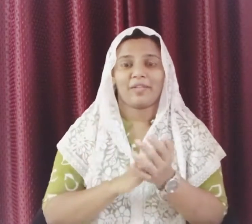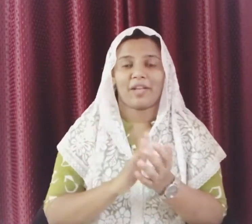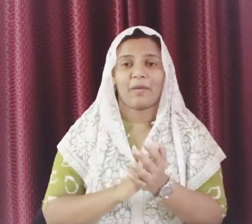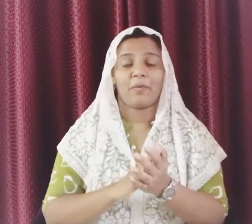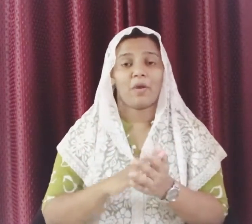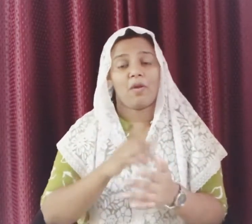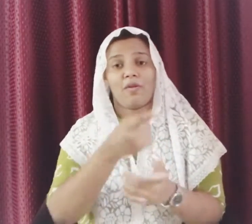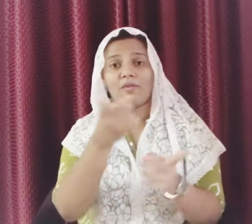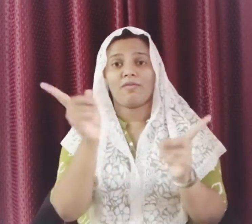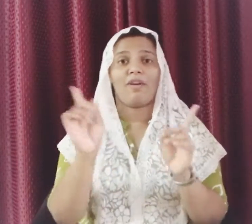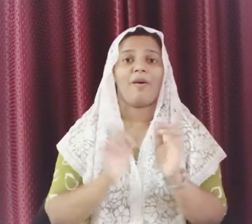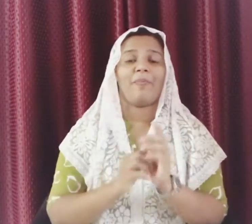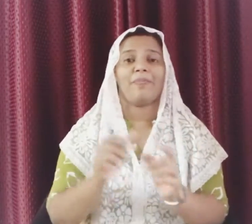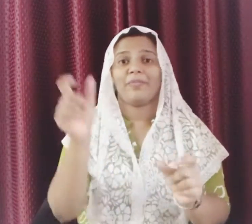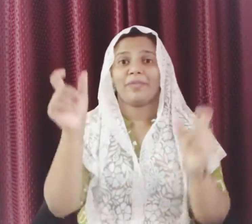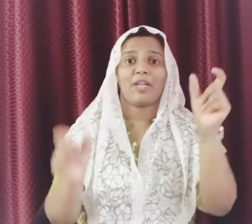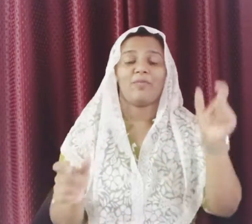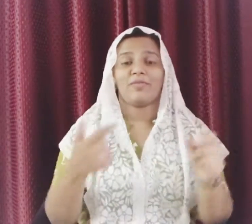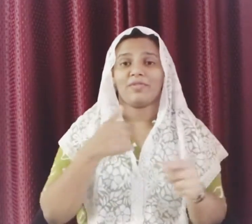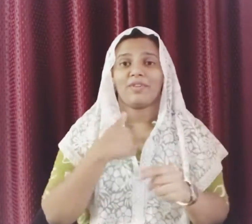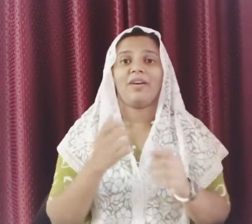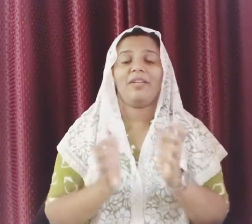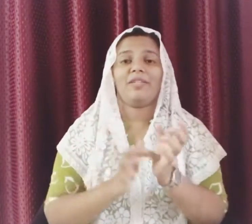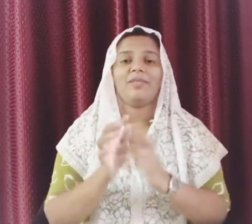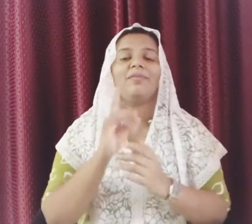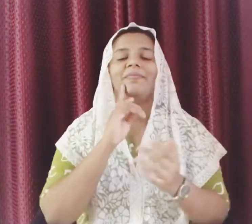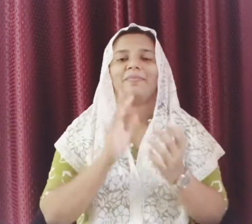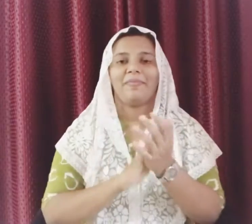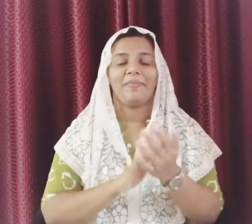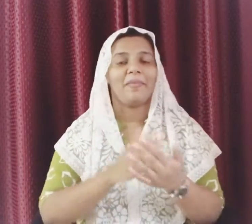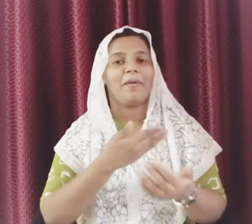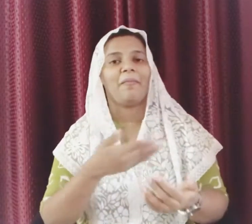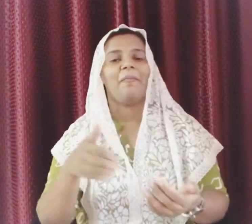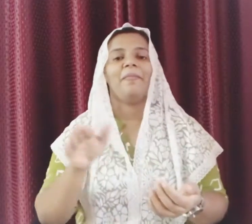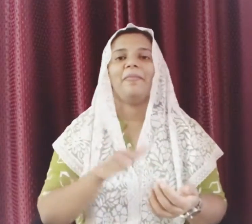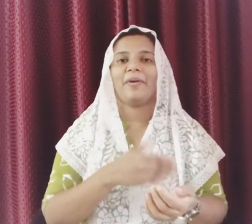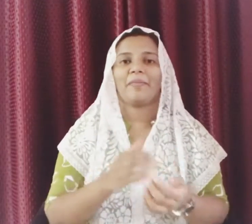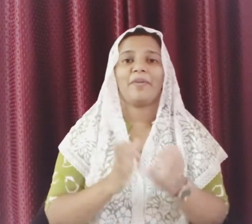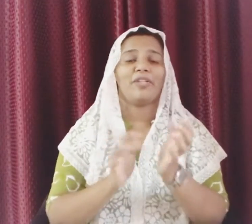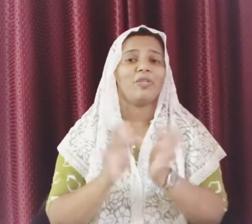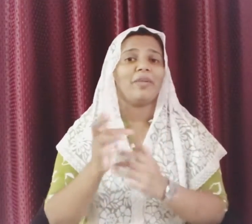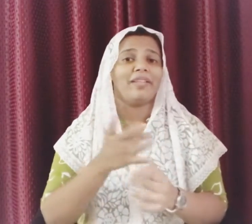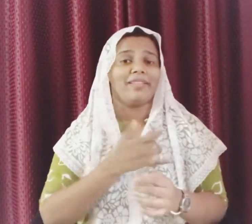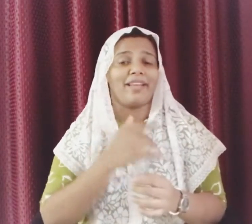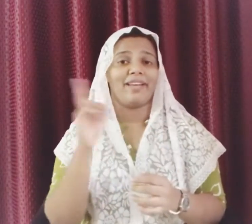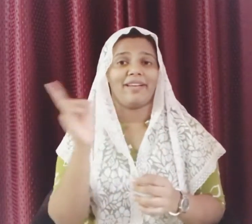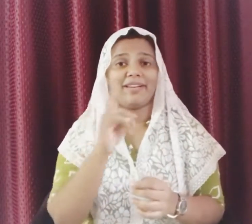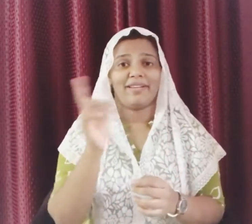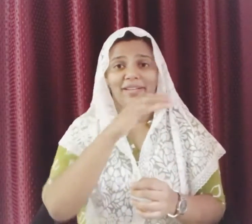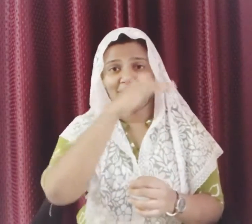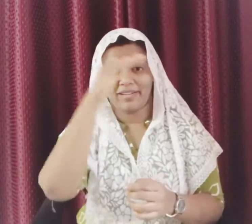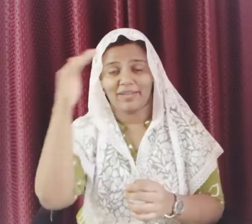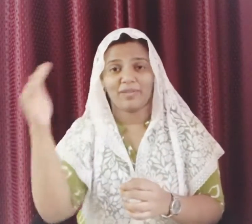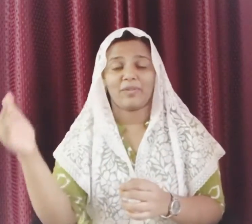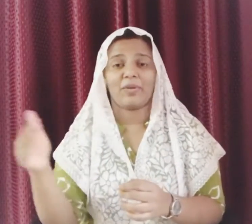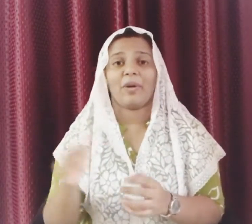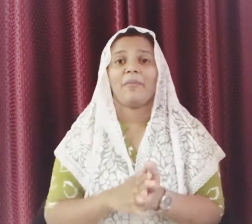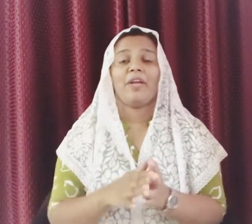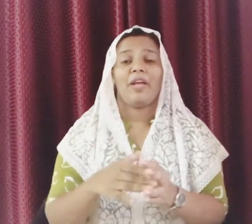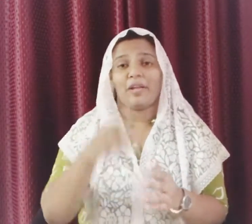അങ്ങേക്ക് സ്തോത്രം ചെയ്യും, ജാതികളുടെ മധ്യേ ഞാൻ അങ്ങേക്ക് കീർത്തനം ചെയ്യും. അങ്ങയുടെ ദയ ആകാശത്തോളവും അങ്ങയുടെ വിശ്വസ്തത